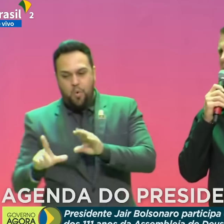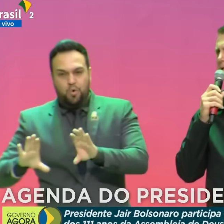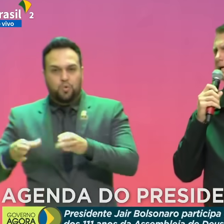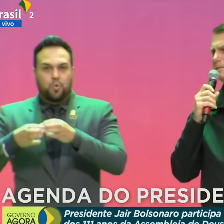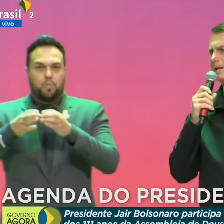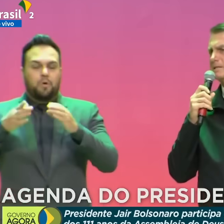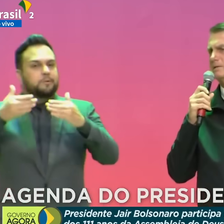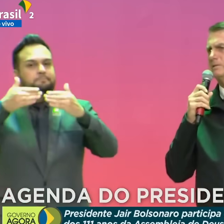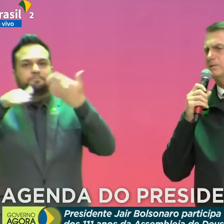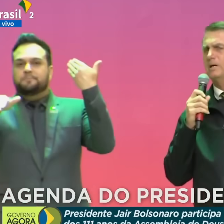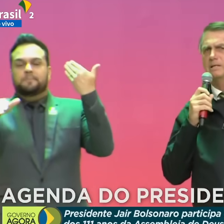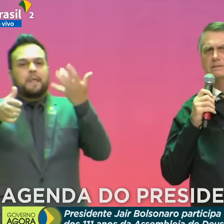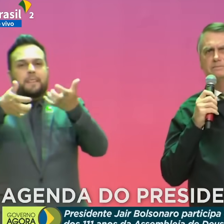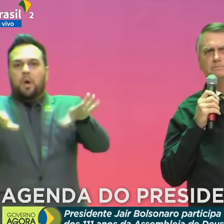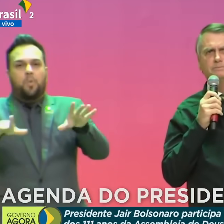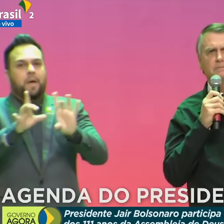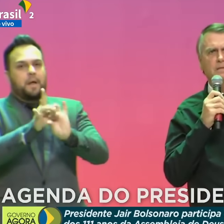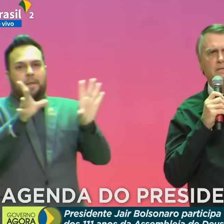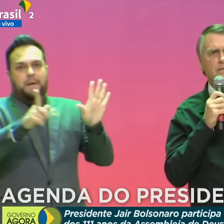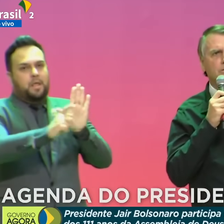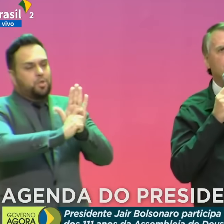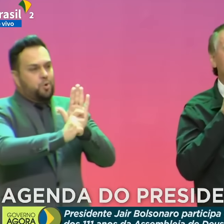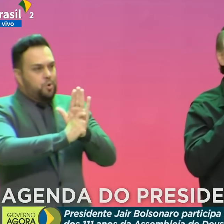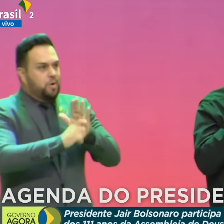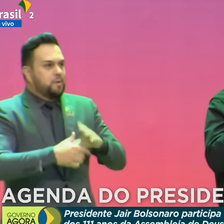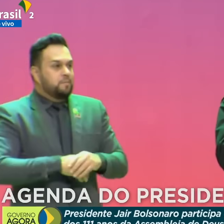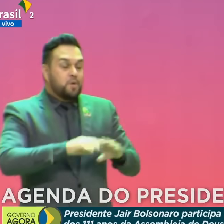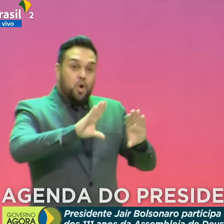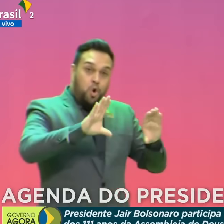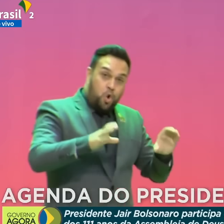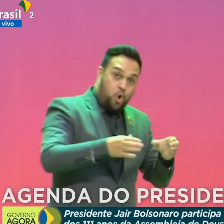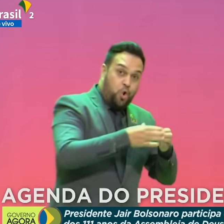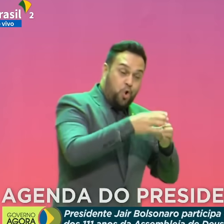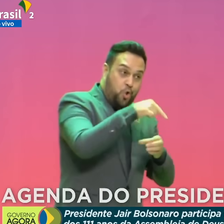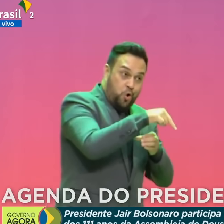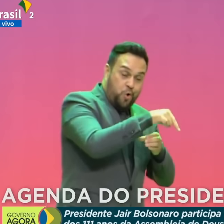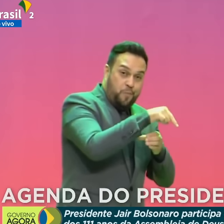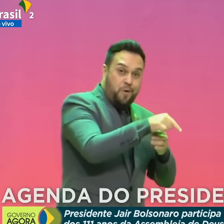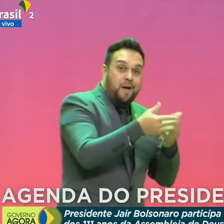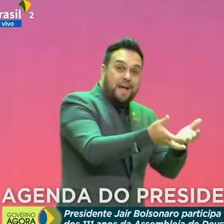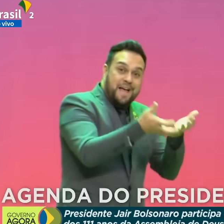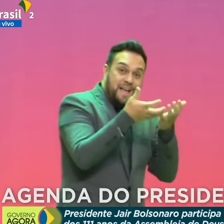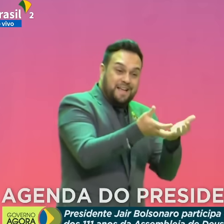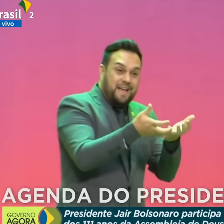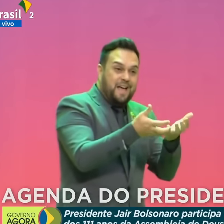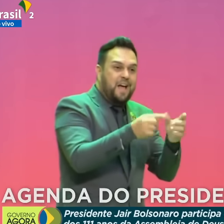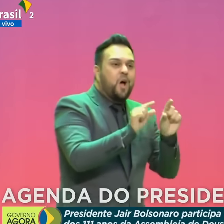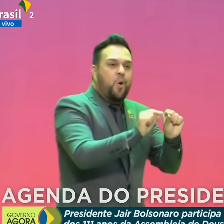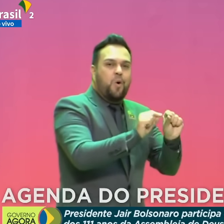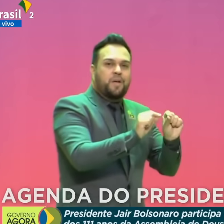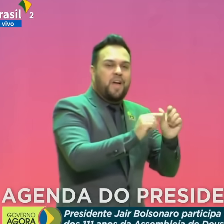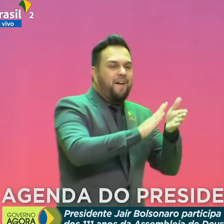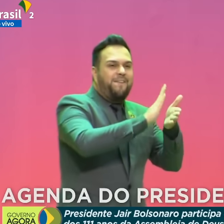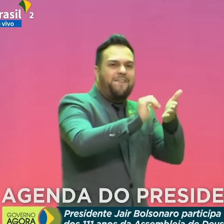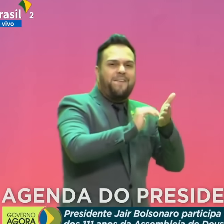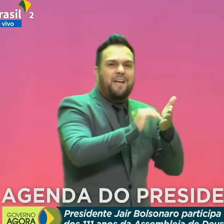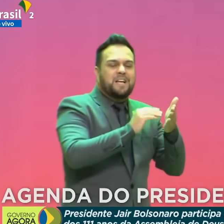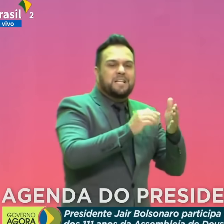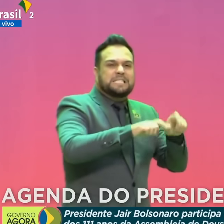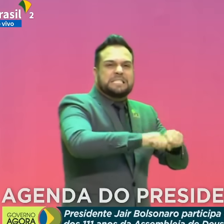é contra a liberação das drogas. Do lado de lá, aquele que quer desgastar os valores